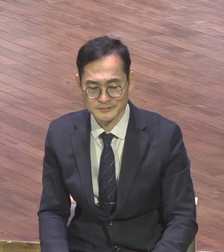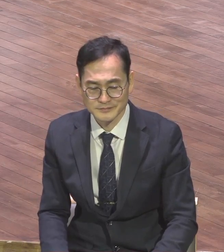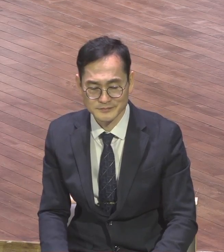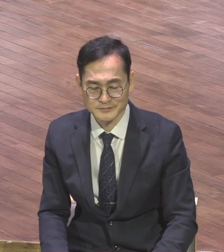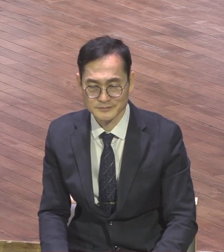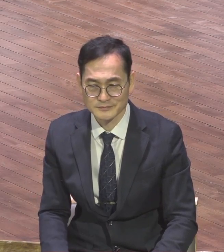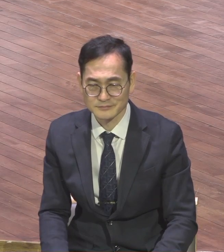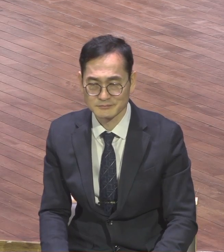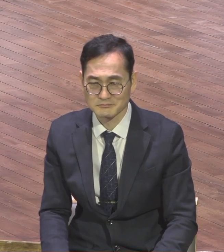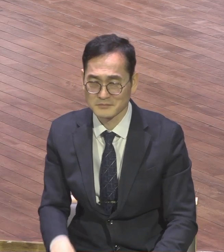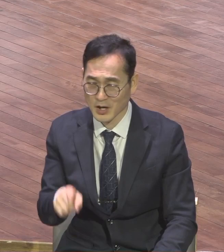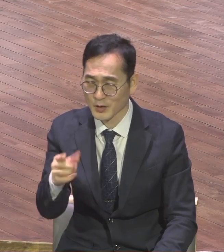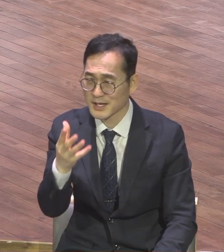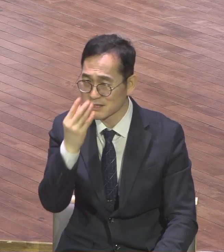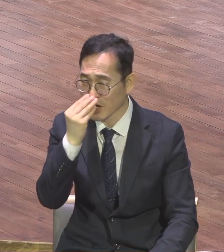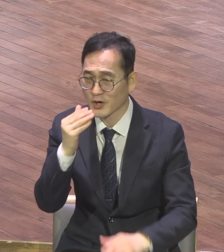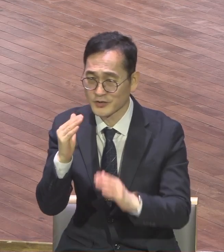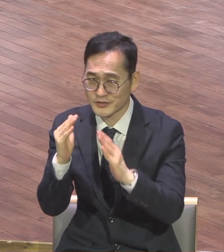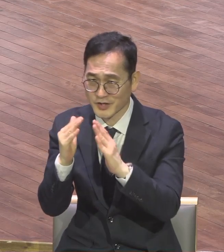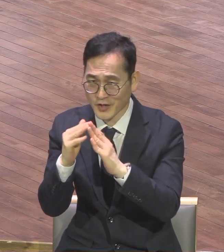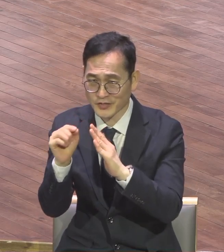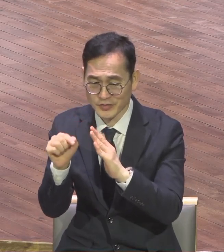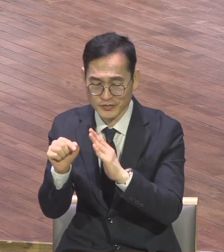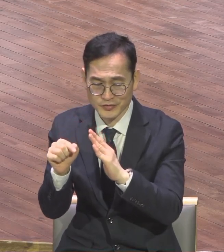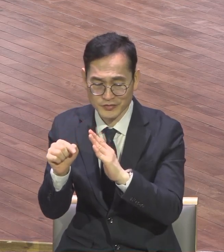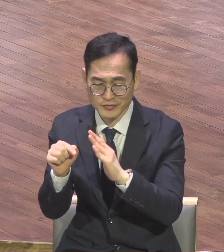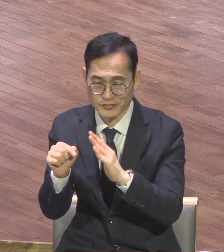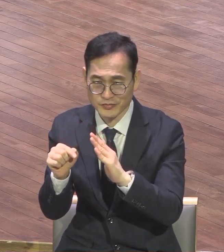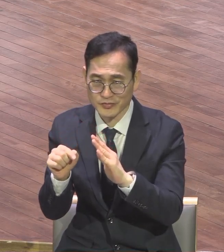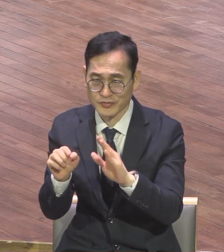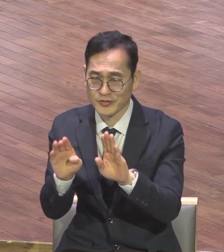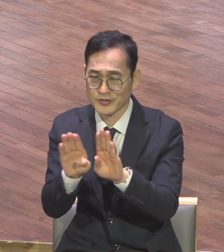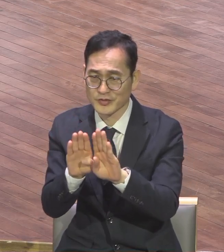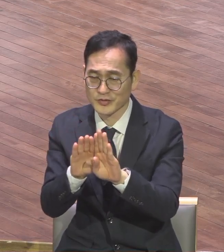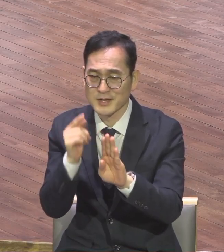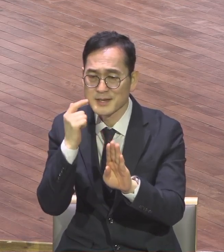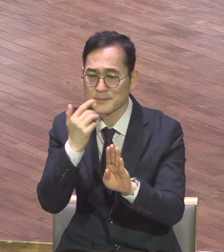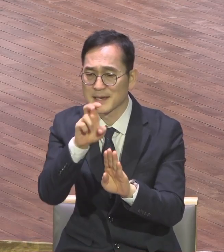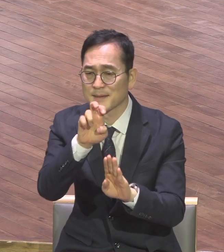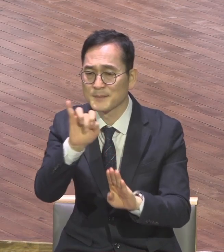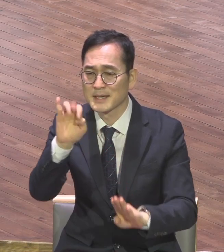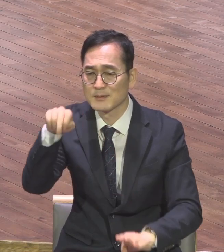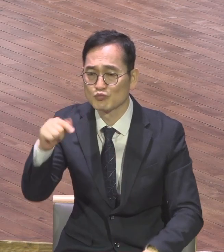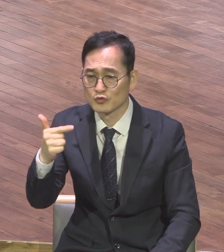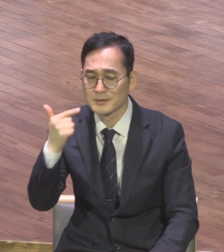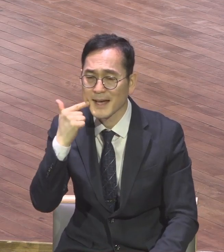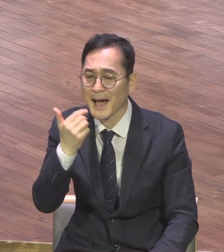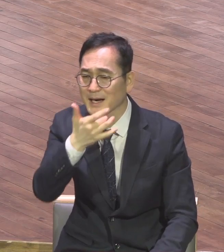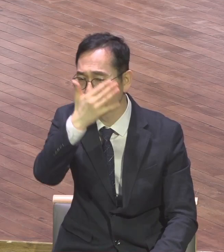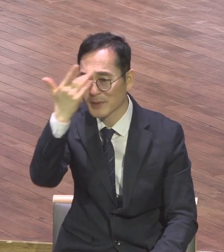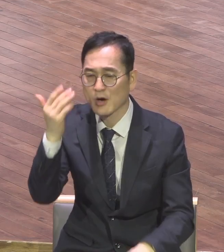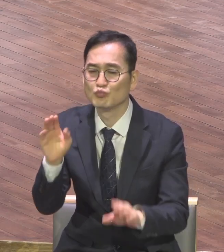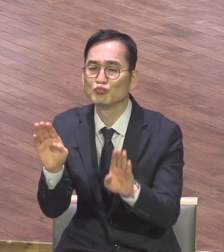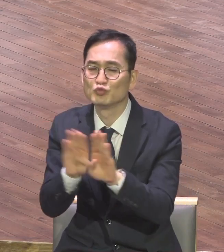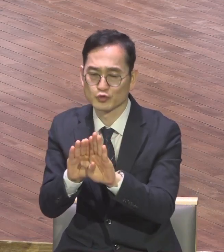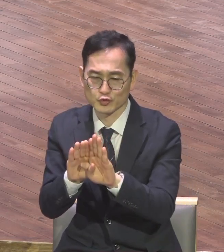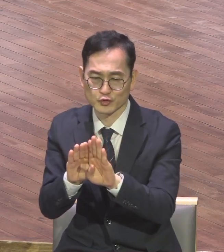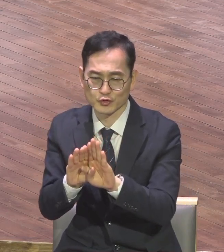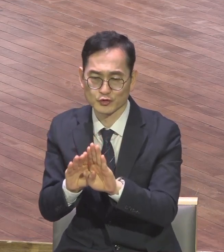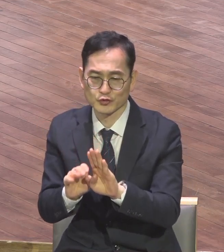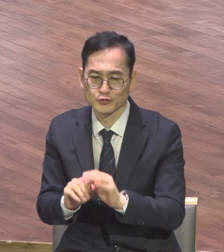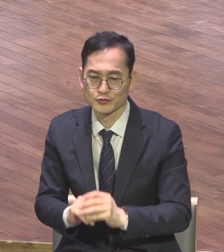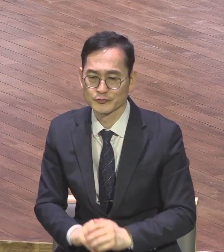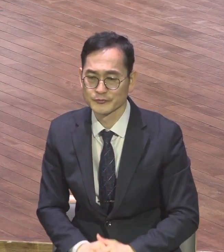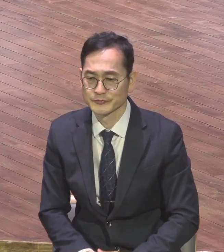뷰티풀 게이트라, 성전문을 들어가는데 뷰티풀 게이트라, 그래서 미문, 아름다운 미예요. 아름다운 미문이라.